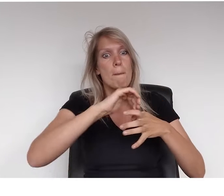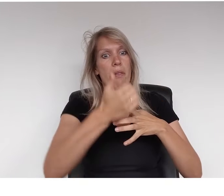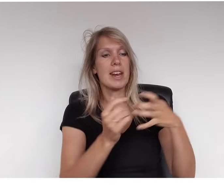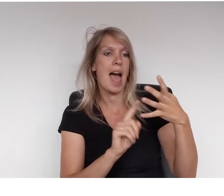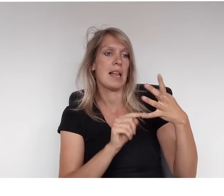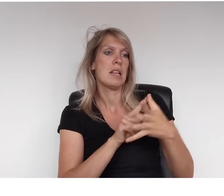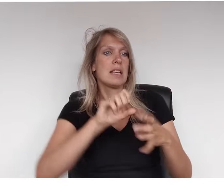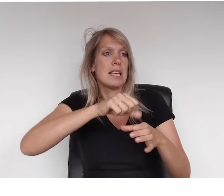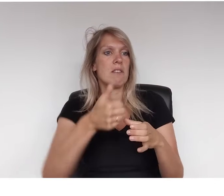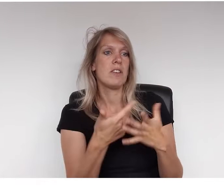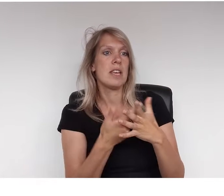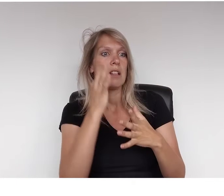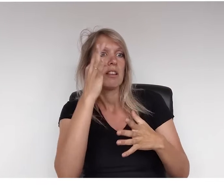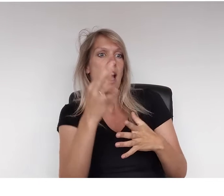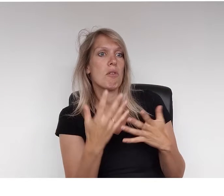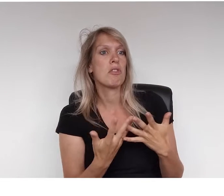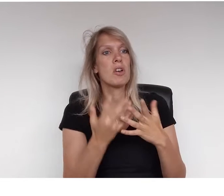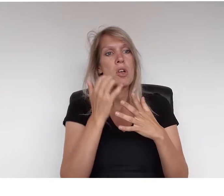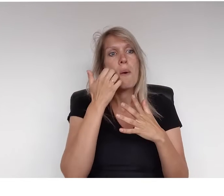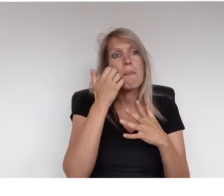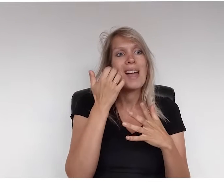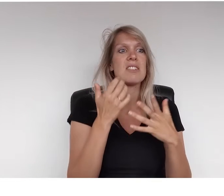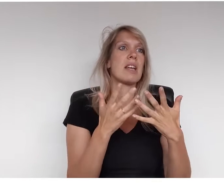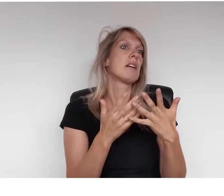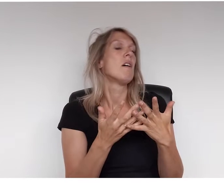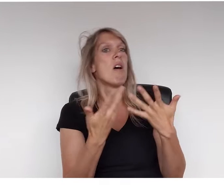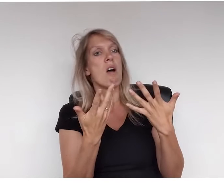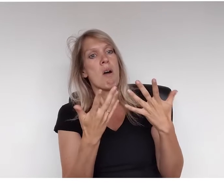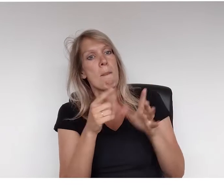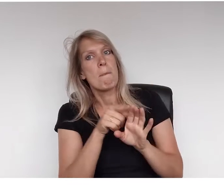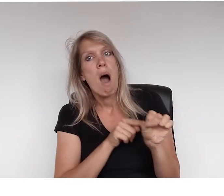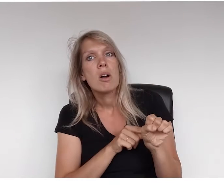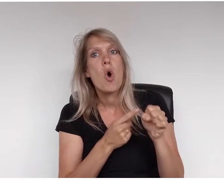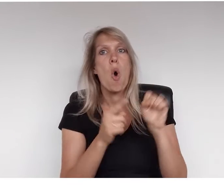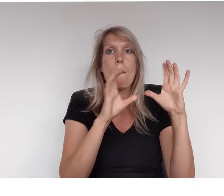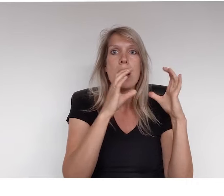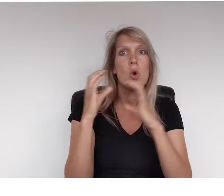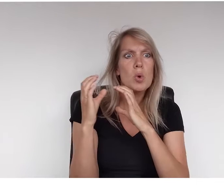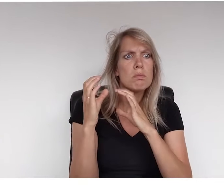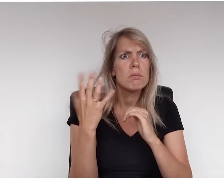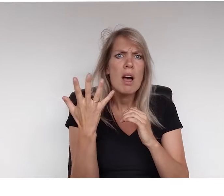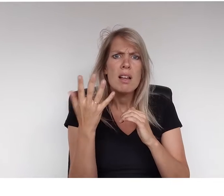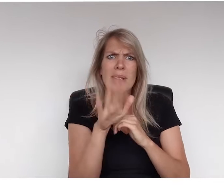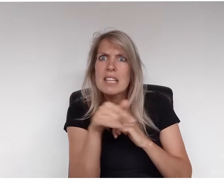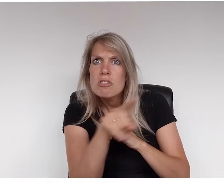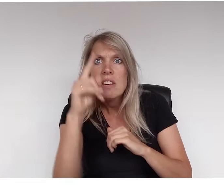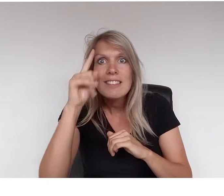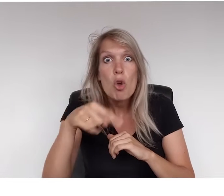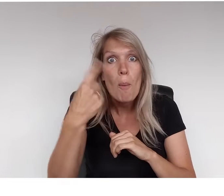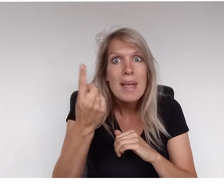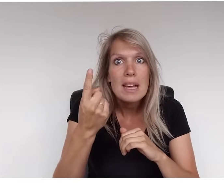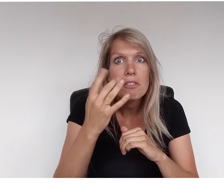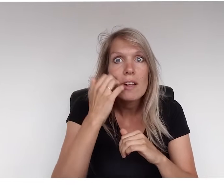kiwi, ja, druiven. Persik, mango, meloen. Ja. Hey kids, weten jullie misschien nog meer fruitsoorten? Noem eens. Ja. Ja,